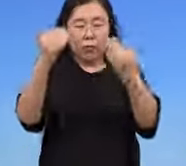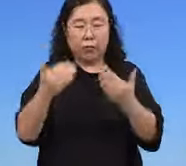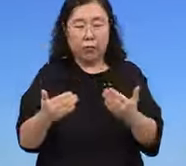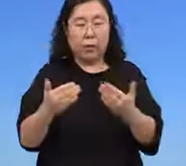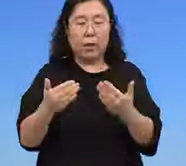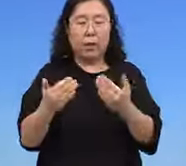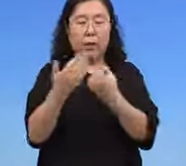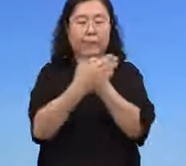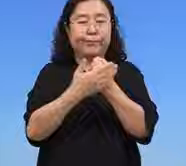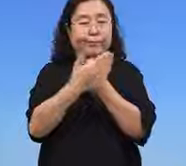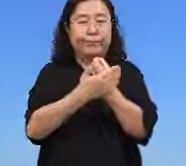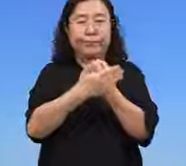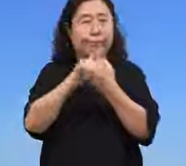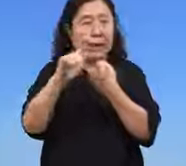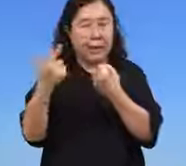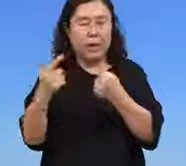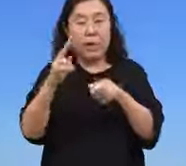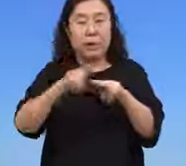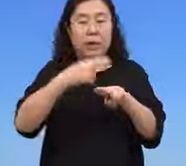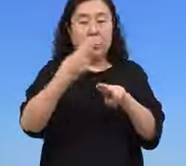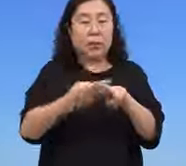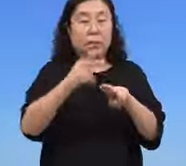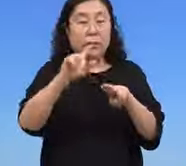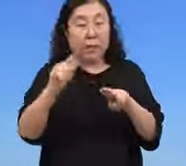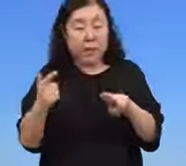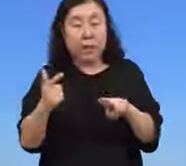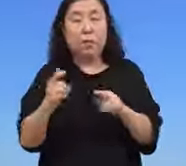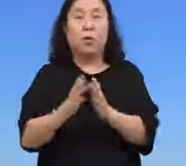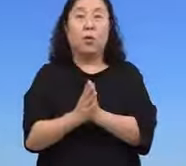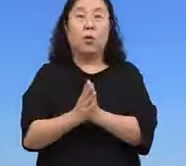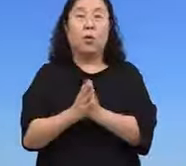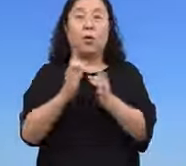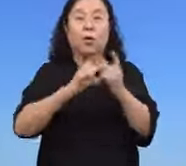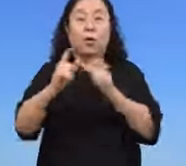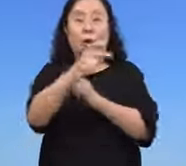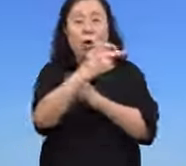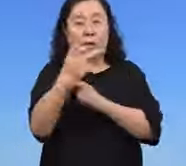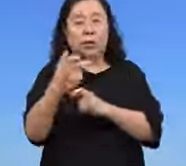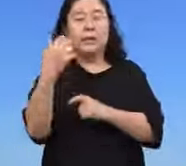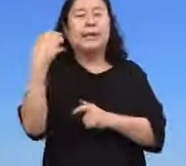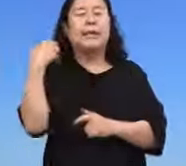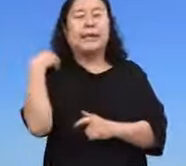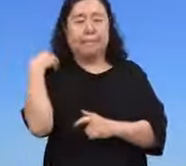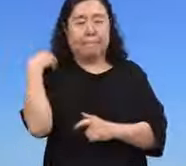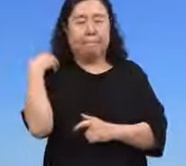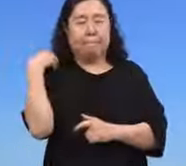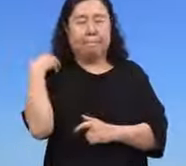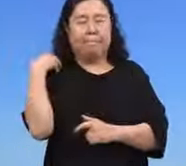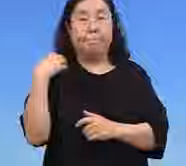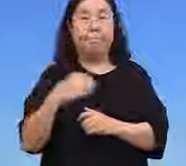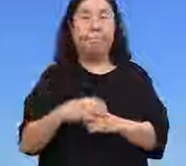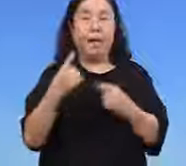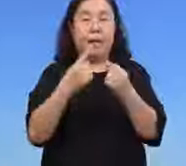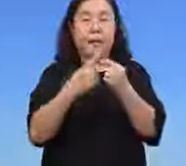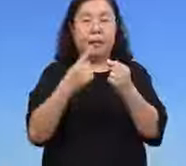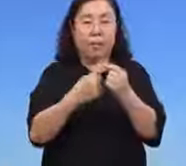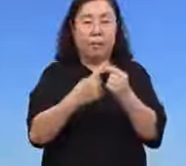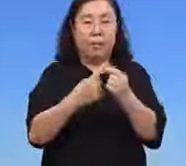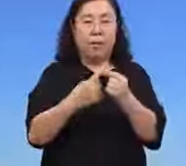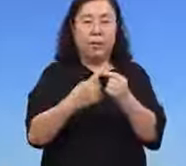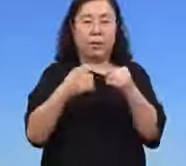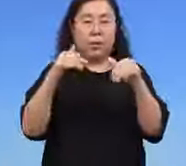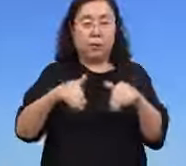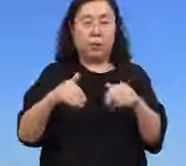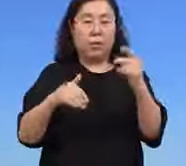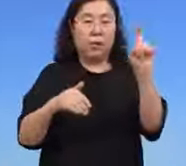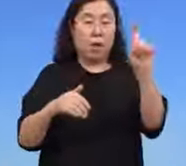큰 책임이었다. 두 종에게 준 보상은 특혜가 아니라 더 큰 책임이었다. 첫 번째